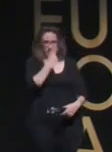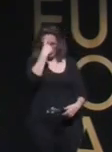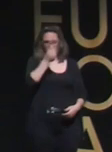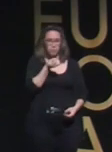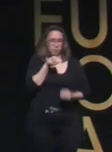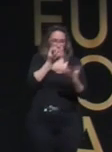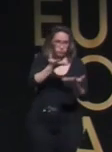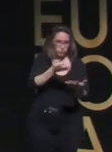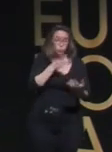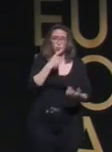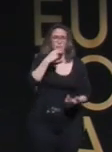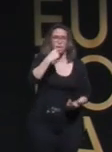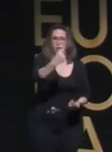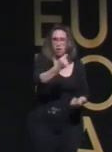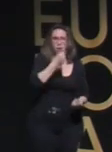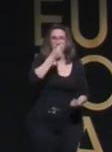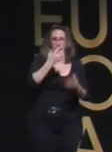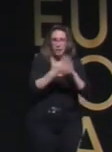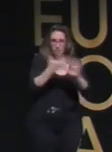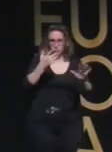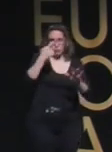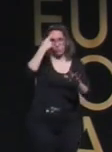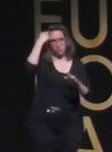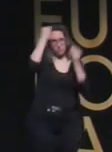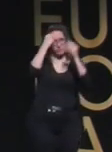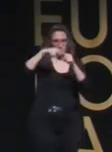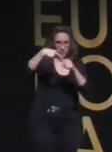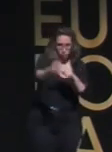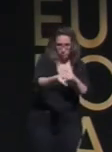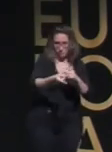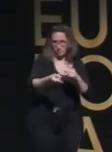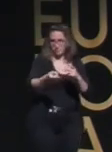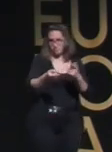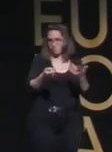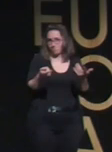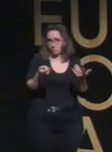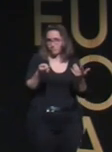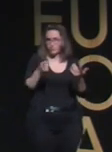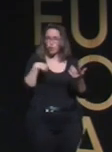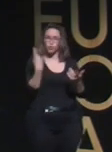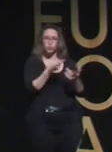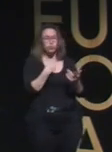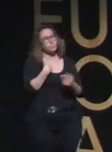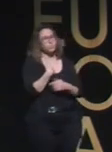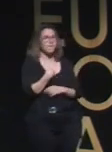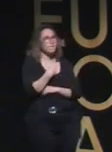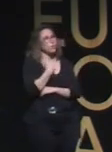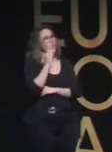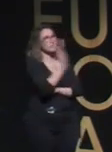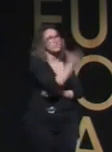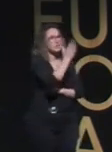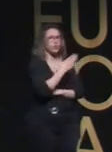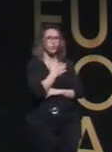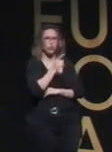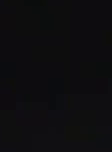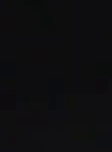lengua va más rápida. O sea, el placer de verte mosqueado y el castigo hay cierto placer que nosotros estamos de no quiero castigar y él está, castígame, que me